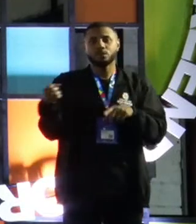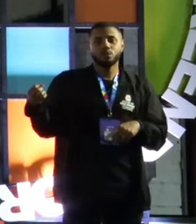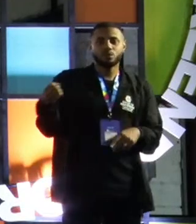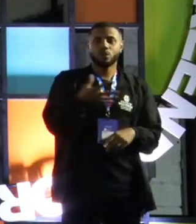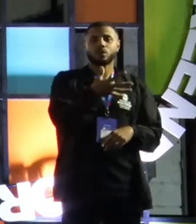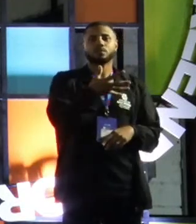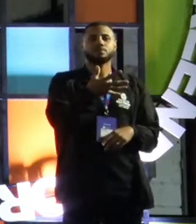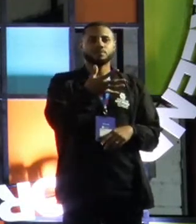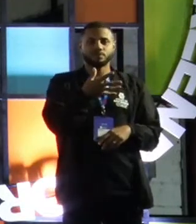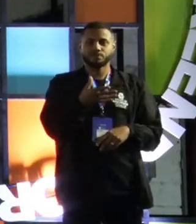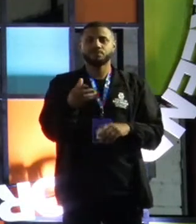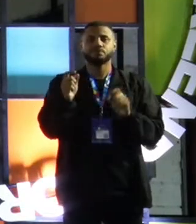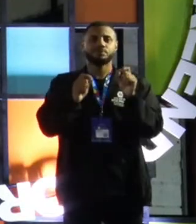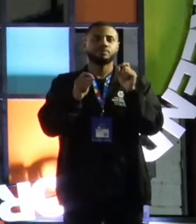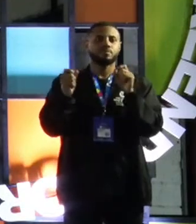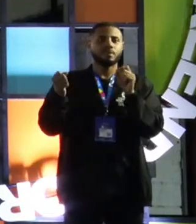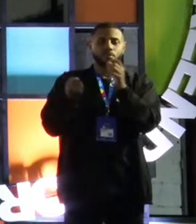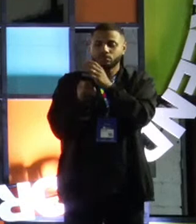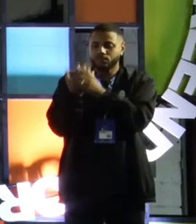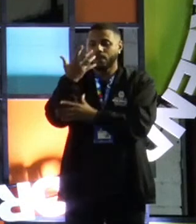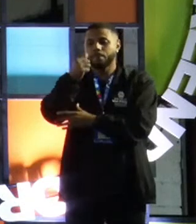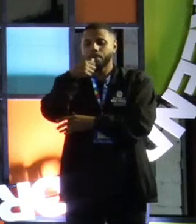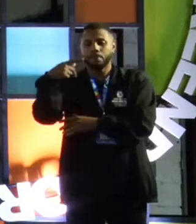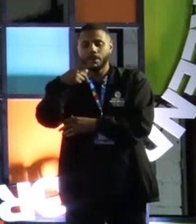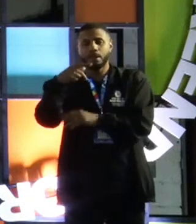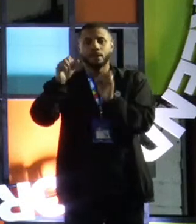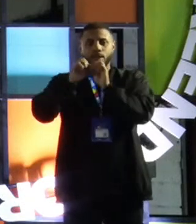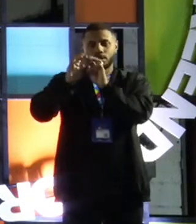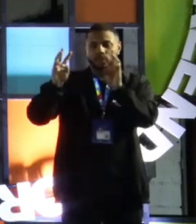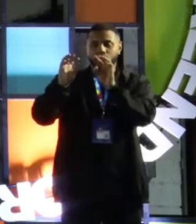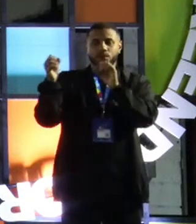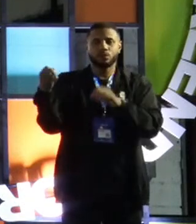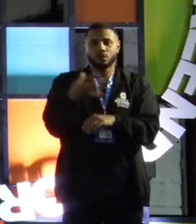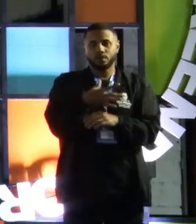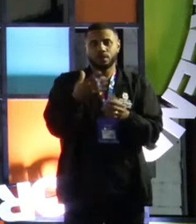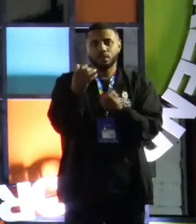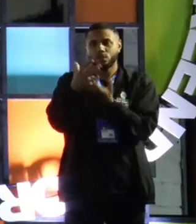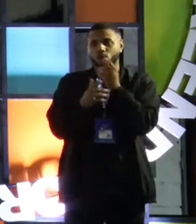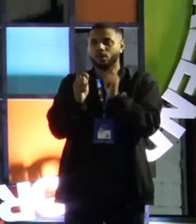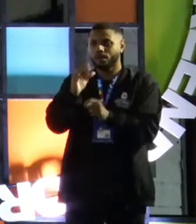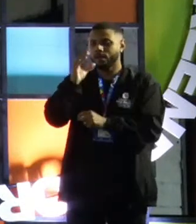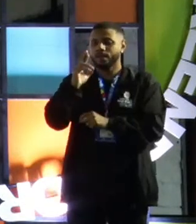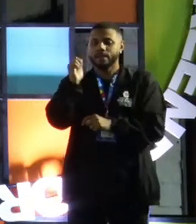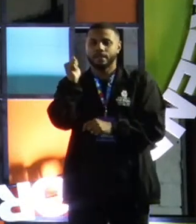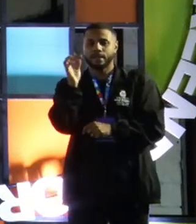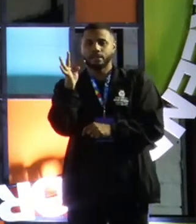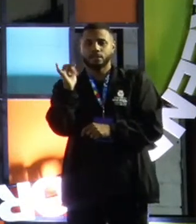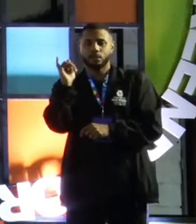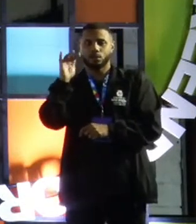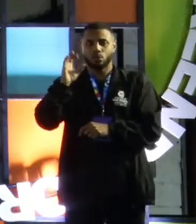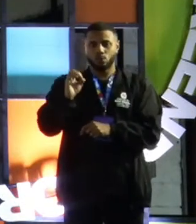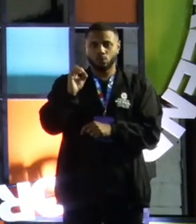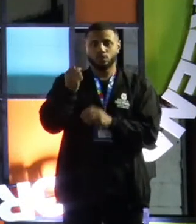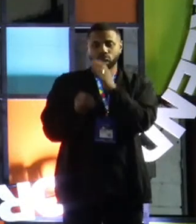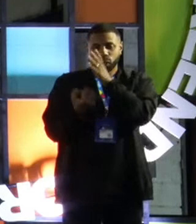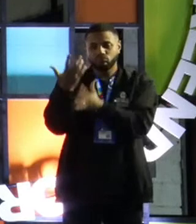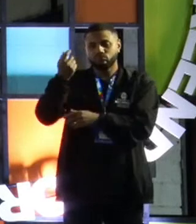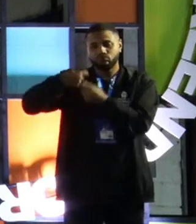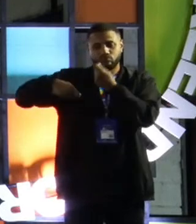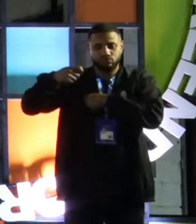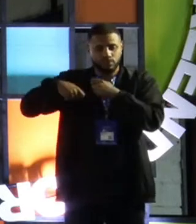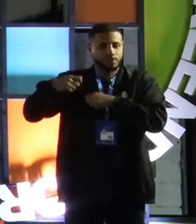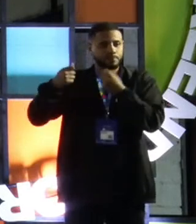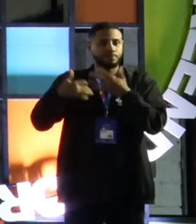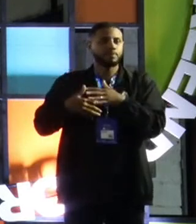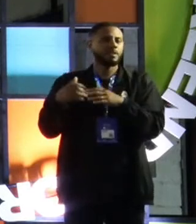novas plataformas. Ou seja, nasce a Creator Economy. Ela é novinha, ela tem uns 10 anos, é uma criança